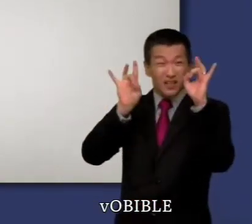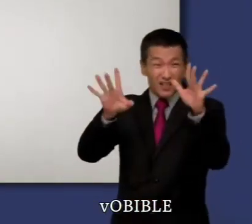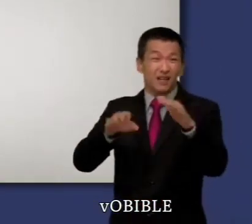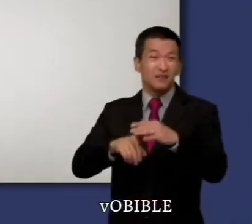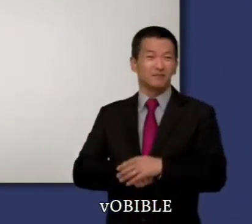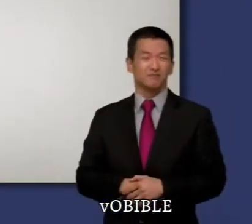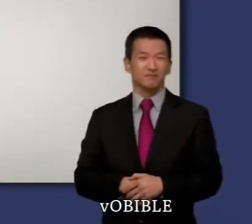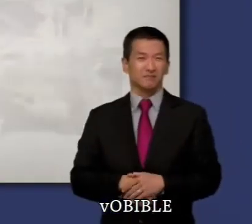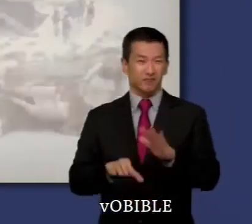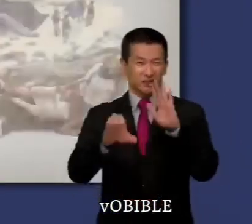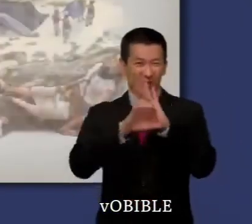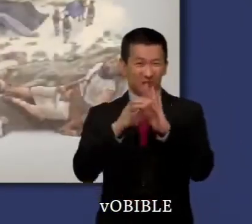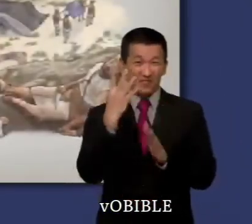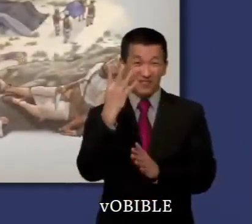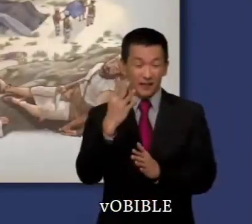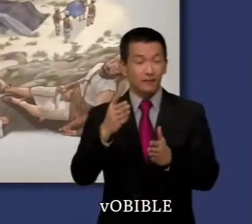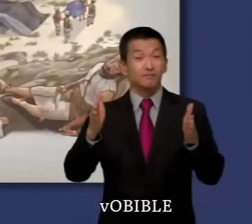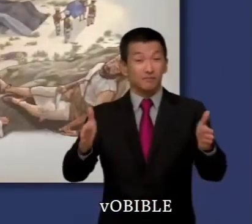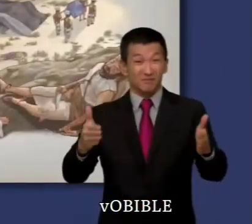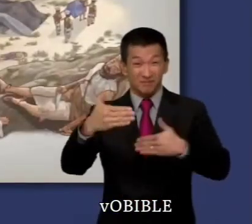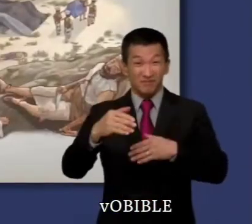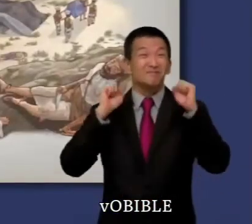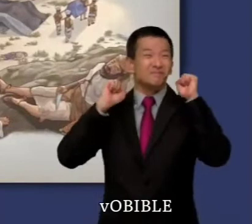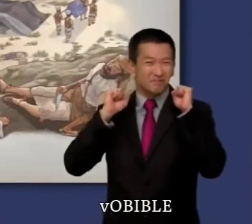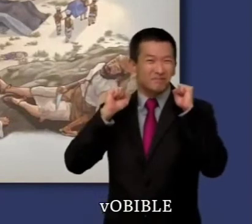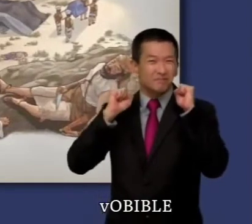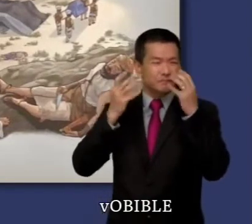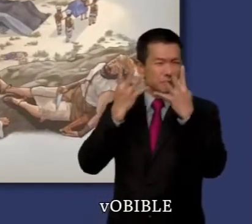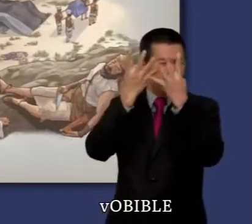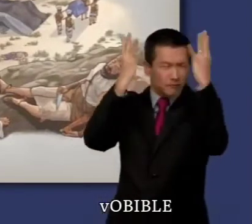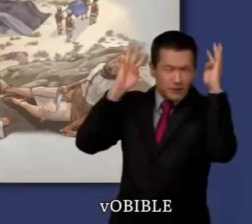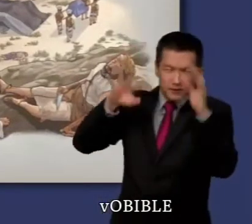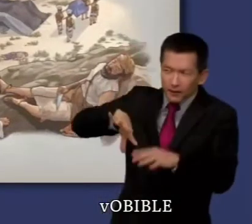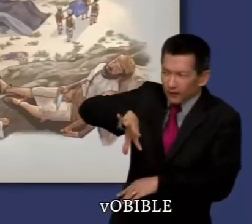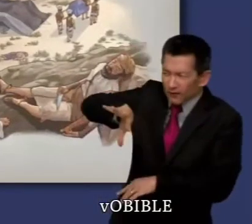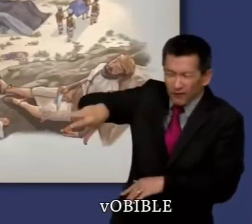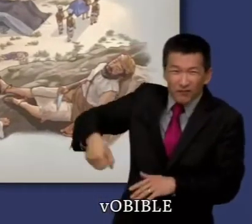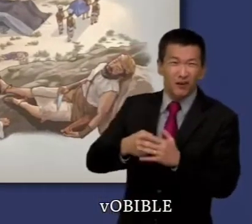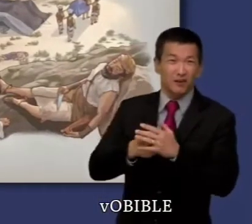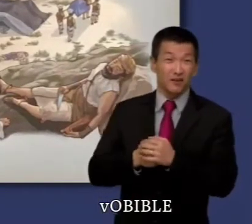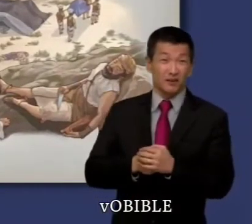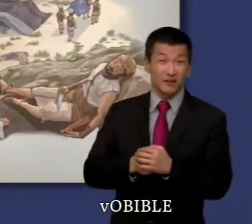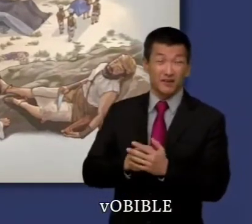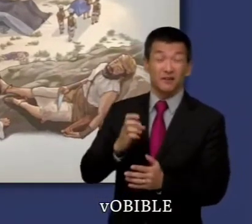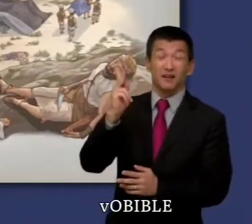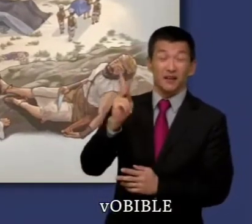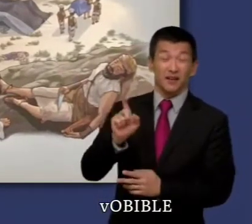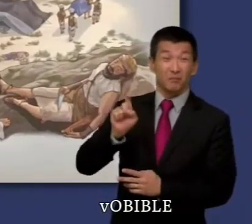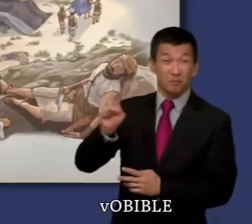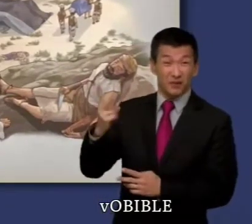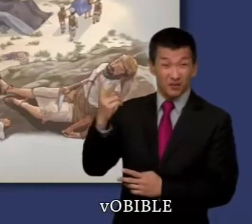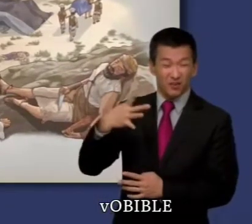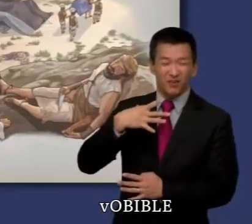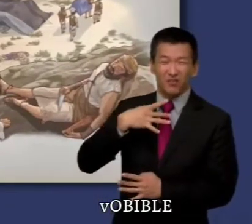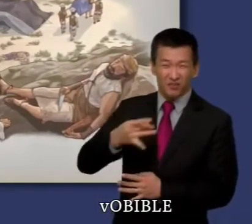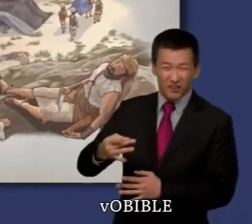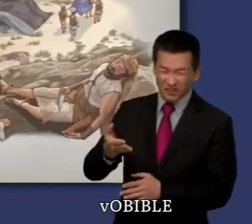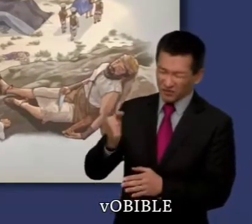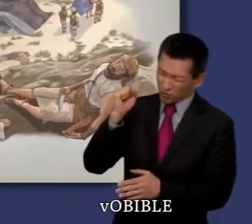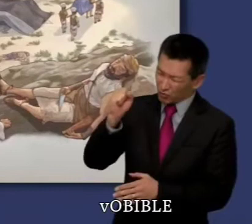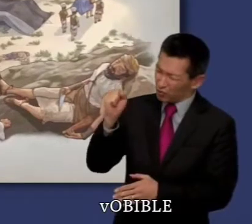Dieu répond à sa prière. Quand son enfant Samuel est sevré, elle le confie aux soins du grand prêtre Élie